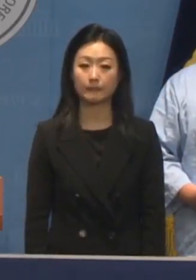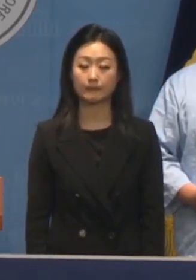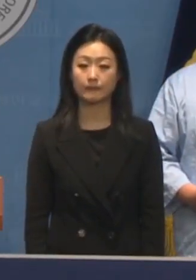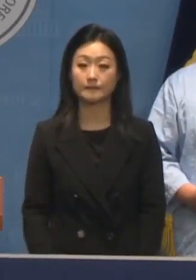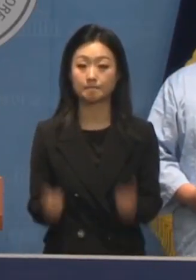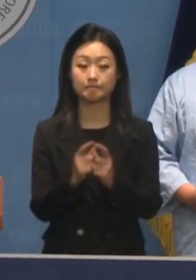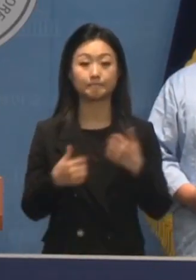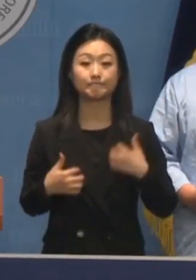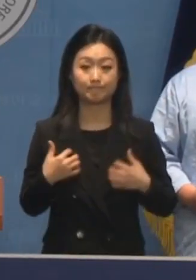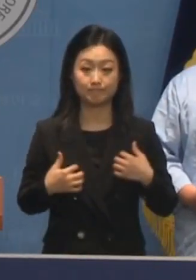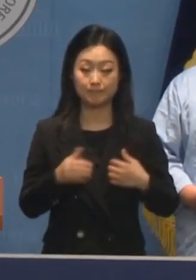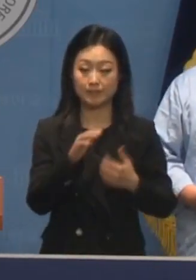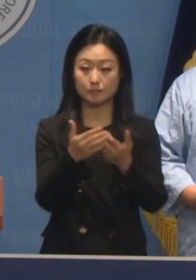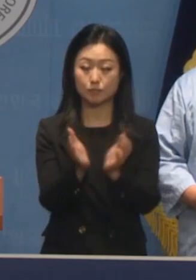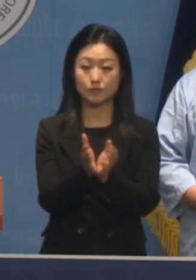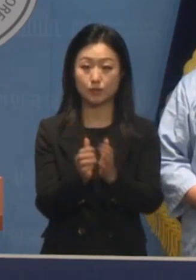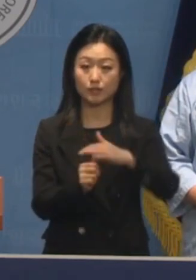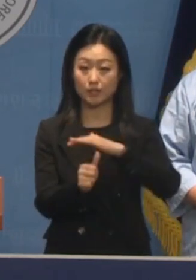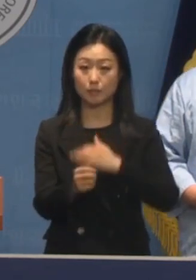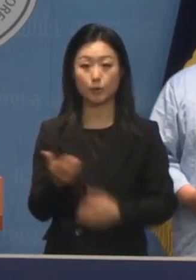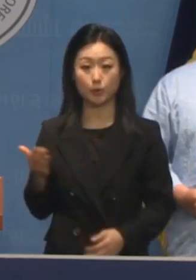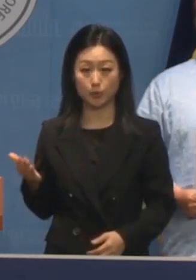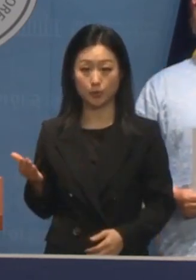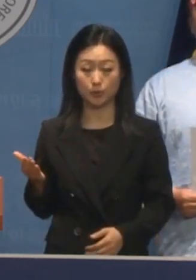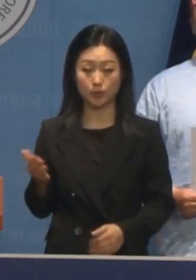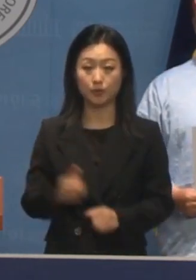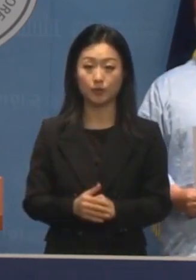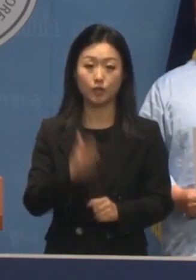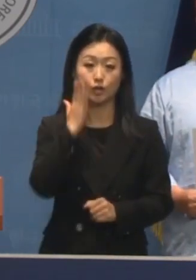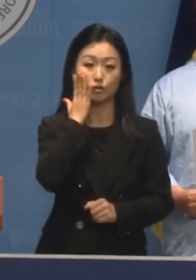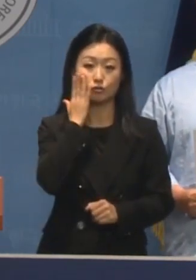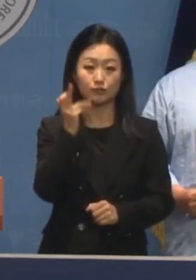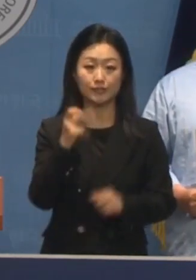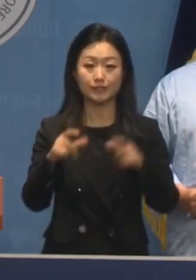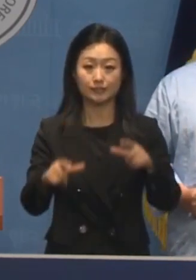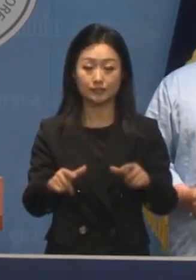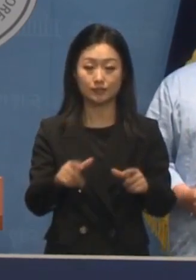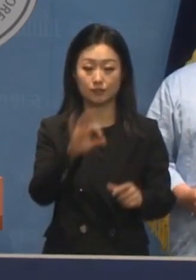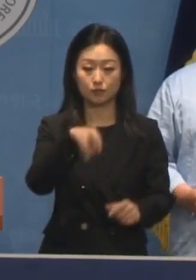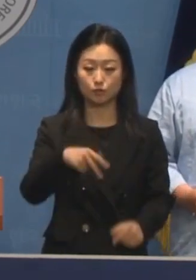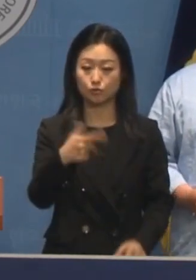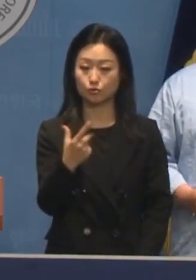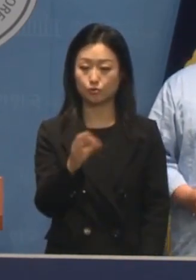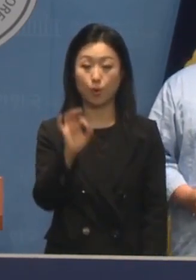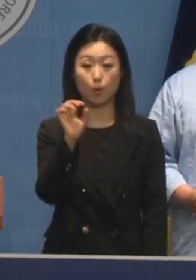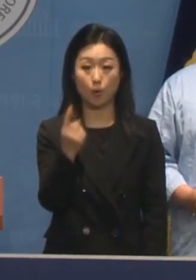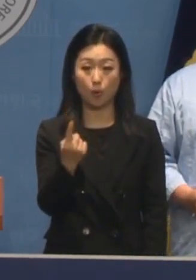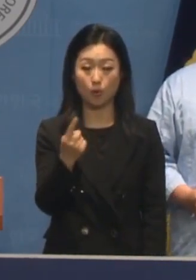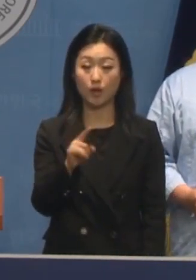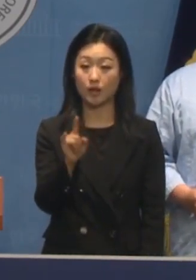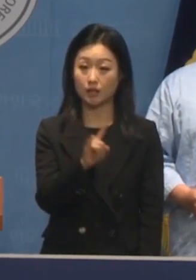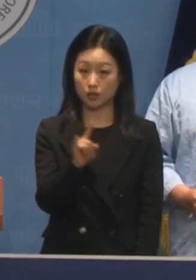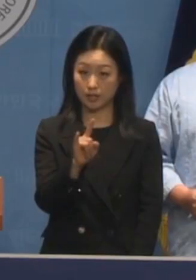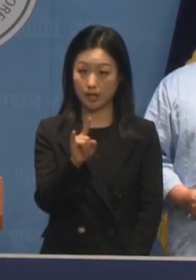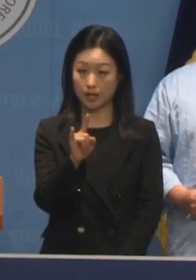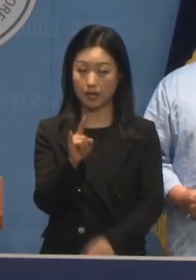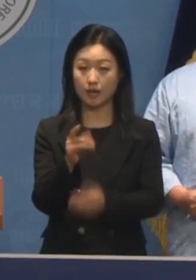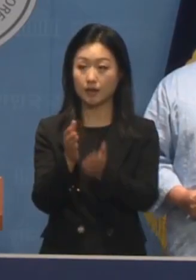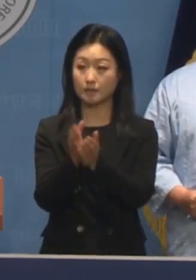예, 반갑습니다. 진보당 원내대표를 맡고 있는 울산 북구의 윤종호 의원입니다. 지금부터 현대중공업 사측